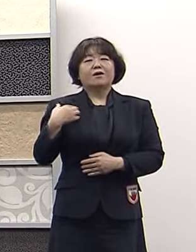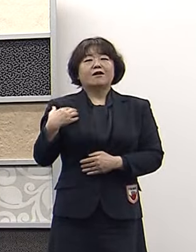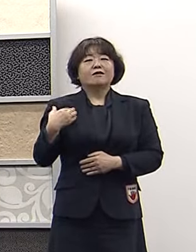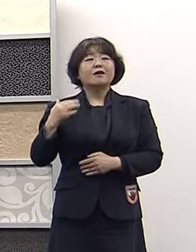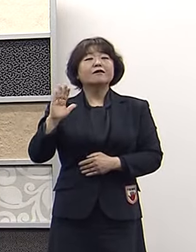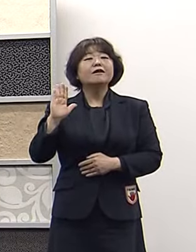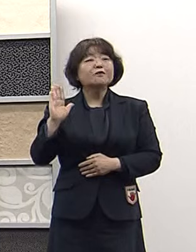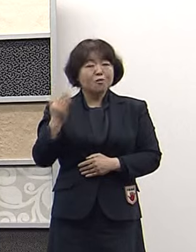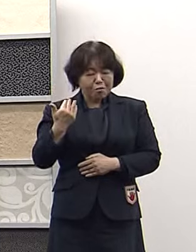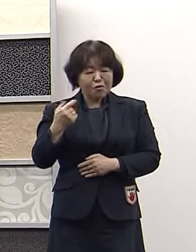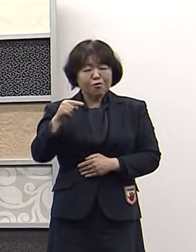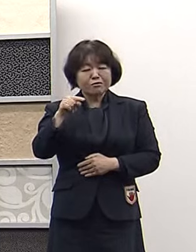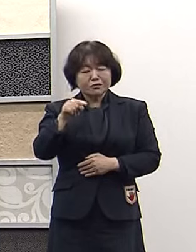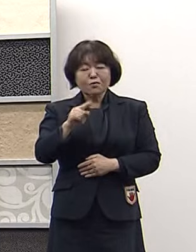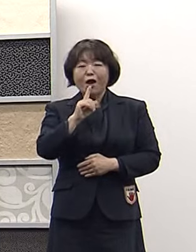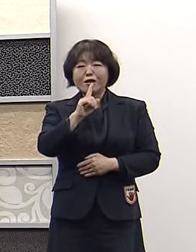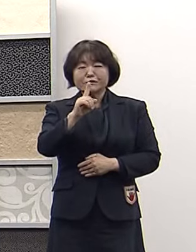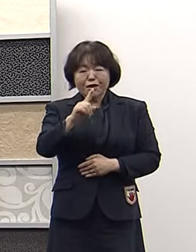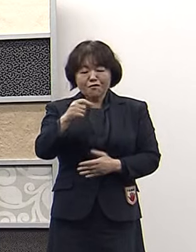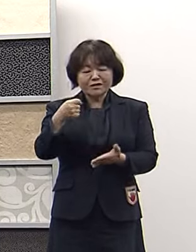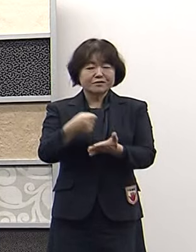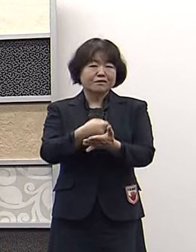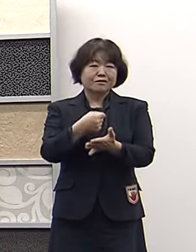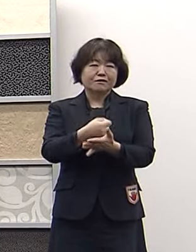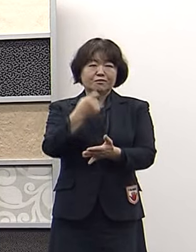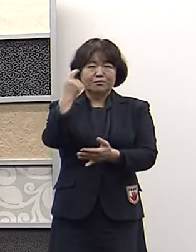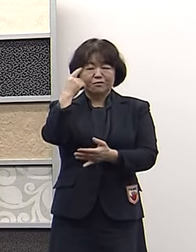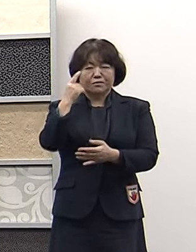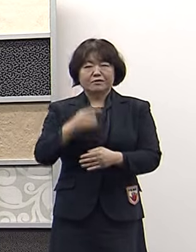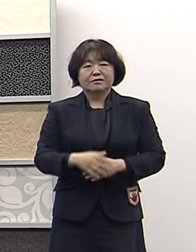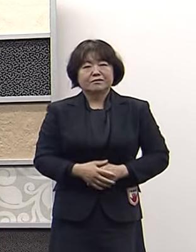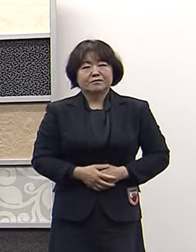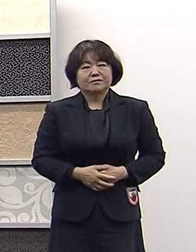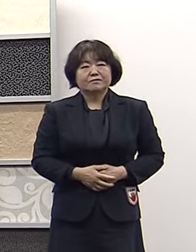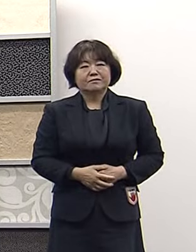まあ、大変残念に、思っています。